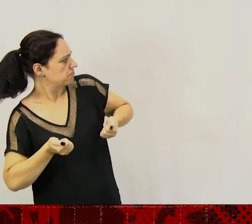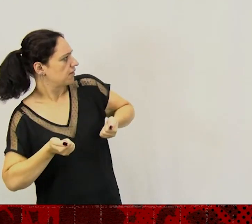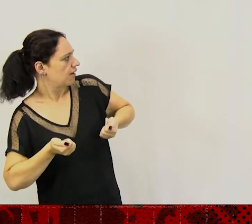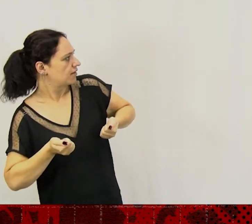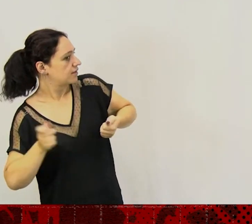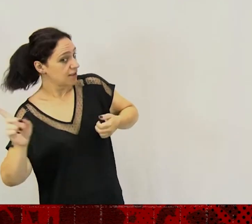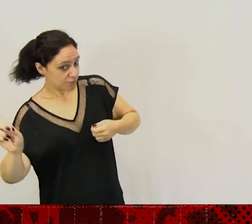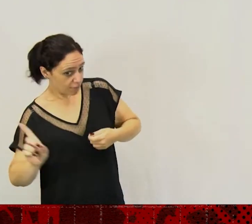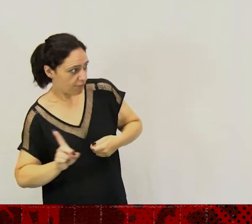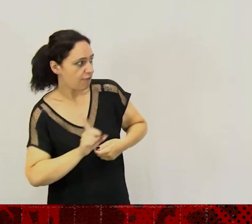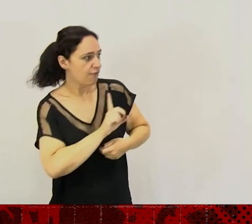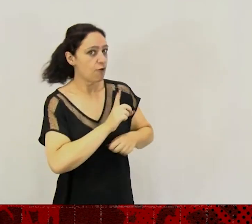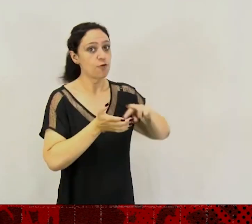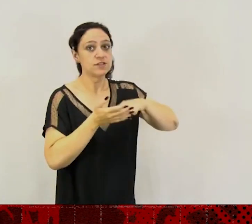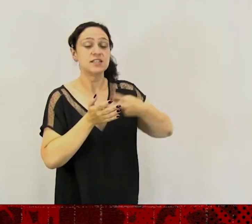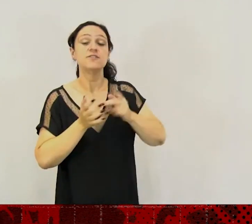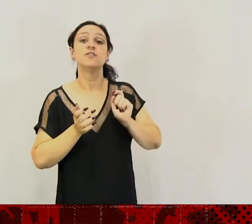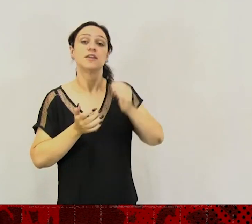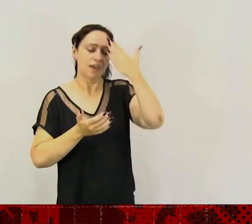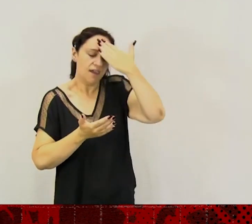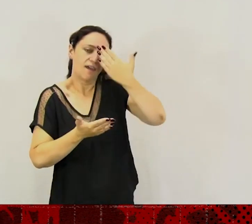isso? Crer.